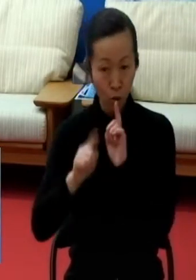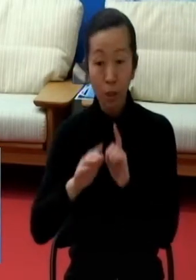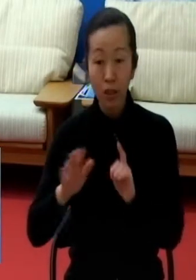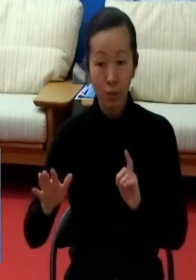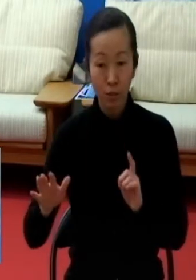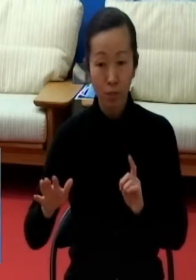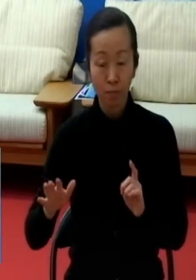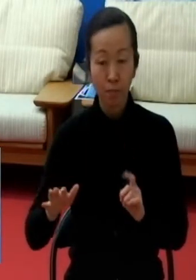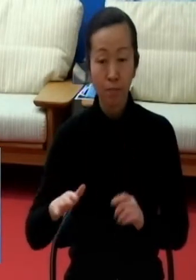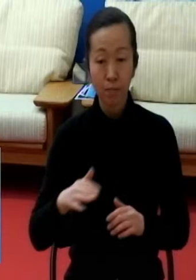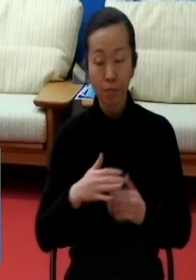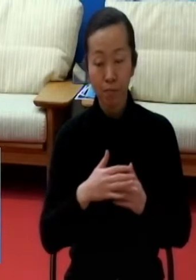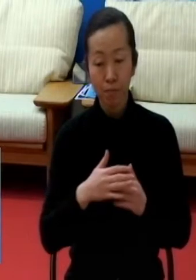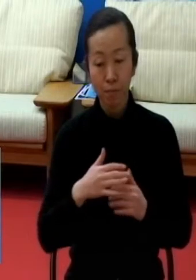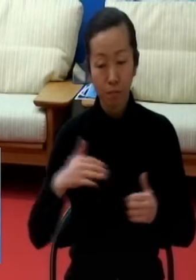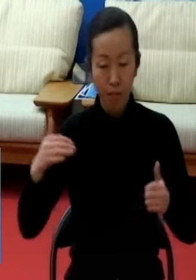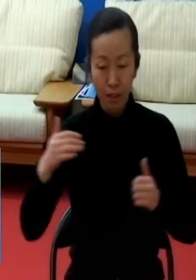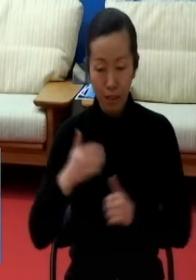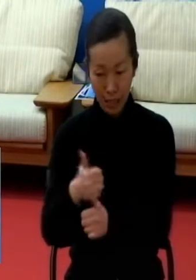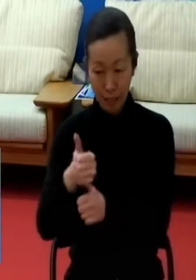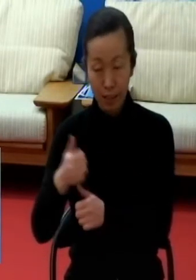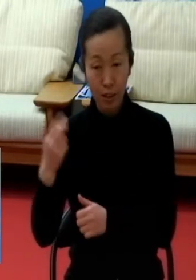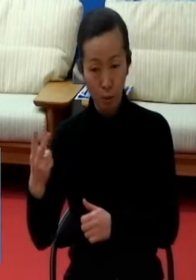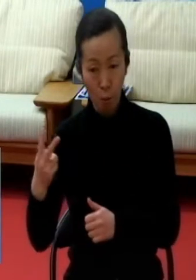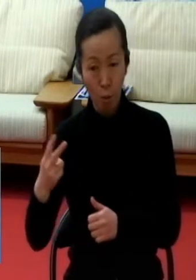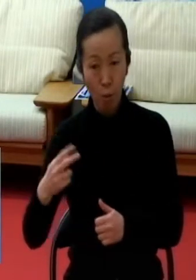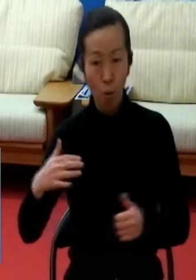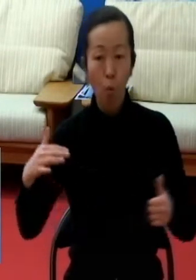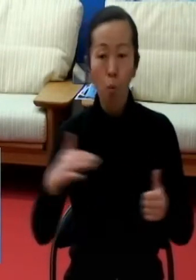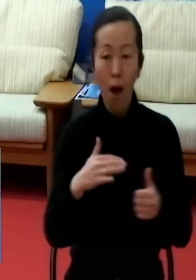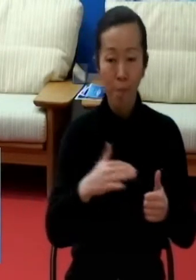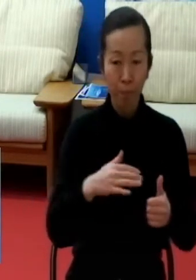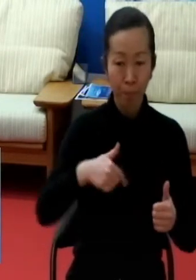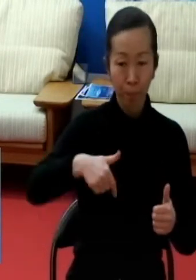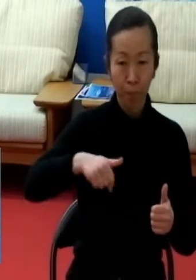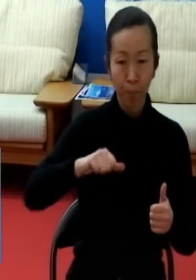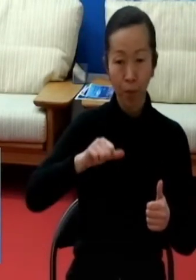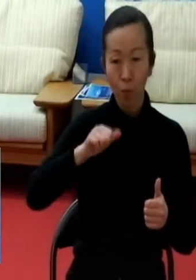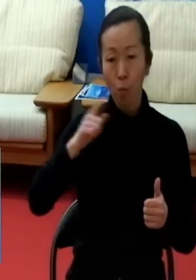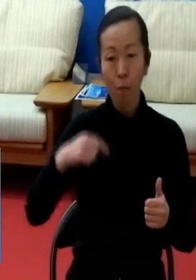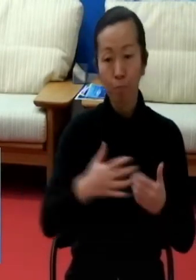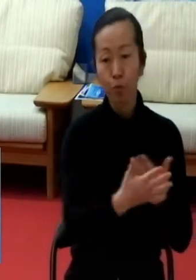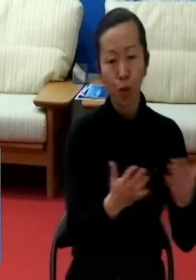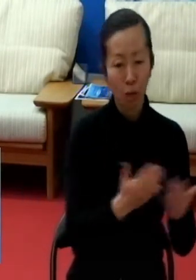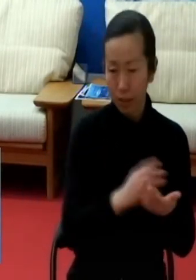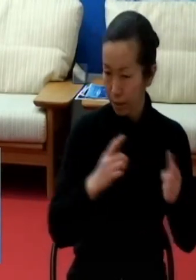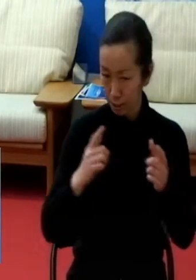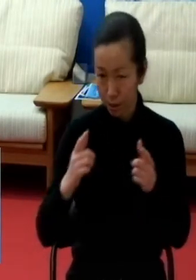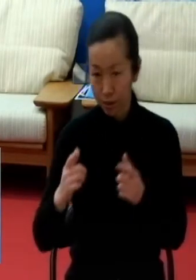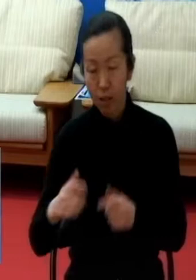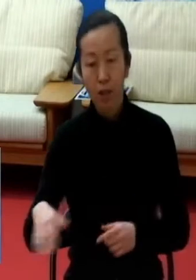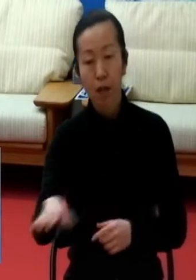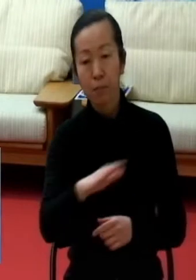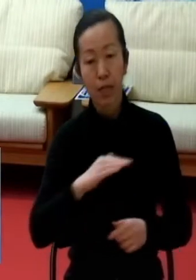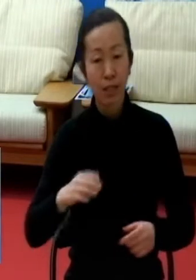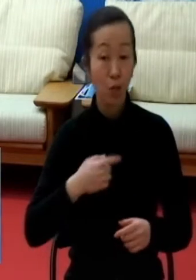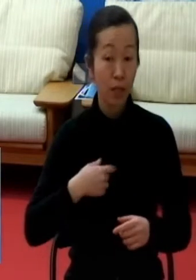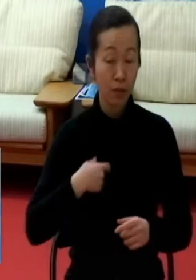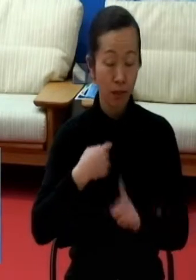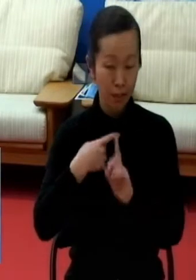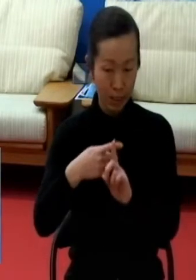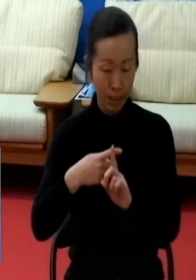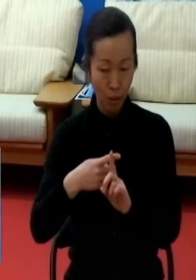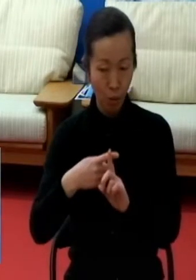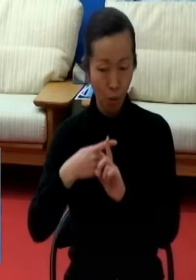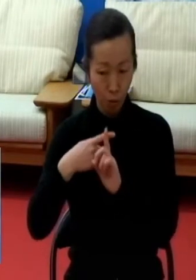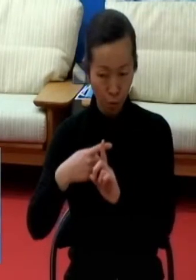팬은 다르다. 弟子と不安は異なる。 예, 저와 여러분들은 그리스도의 팬이 되지 마시고 제자가 되시기 바랍니다. 皆さんと私はキリスト